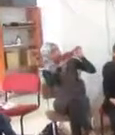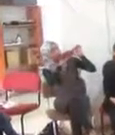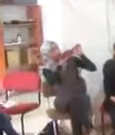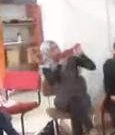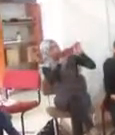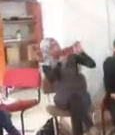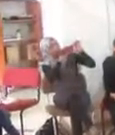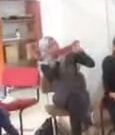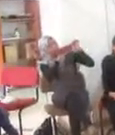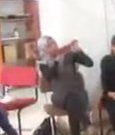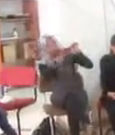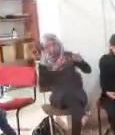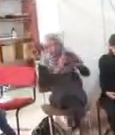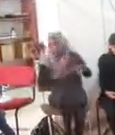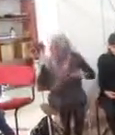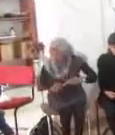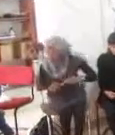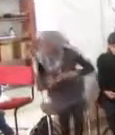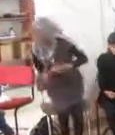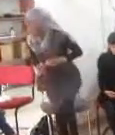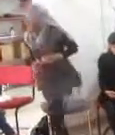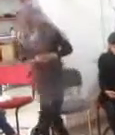باسم الجمعيه كلها وباسم كل من نشكر